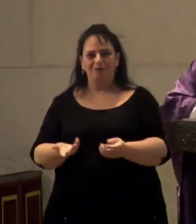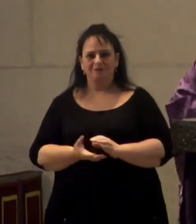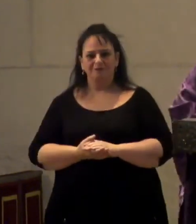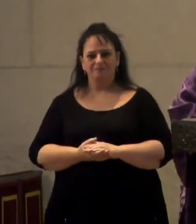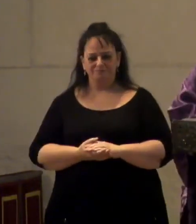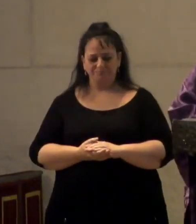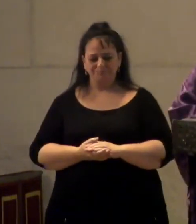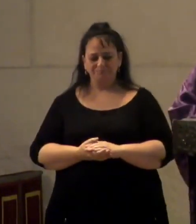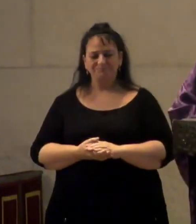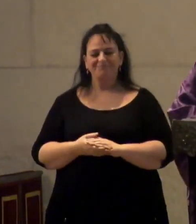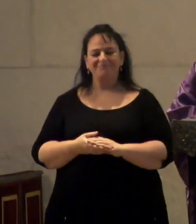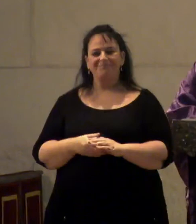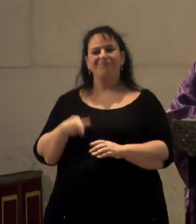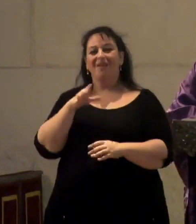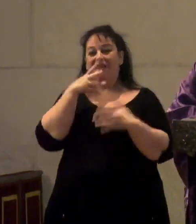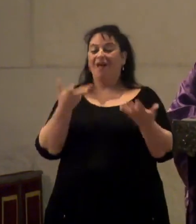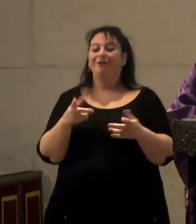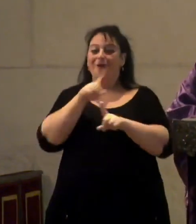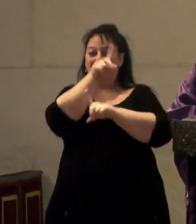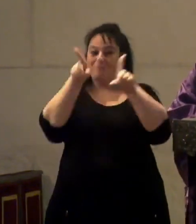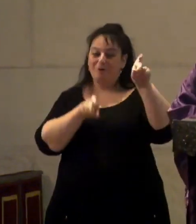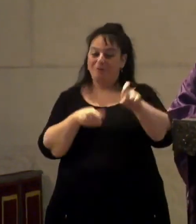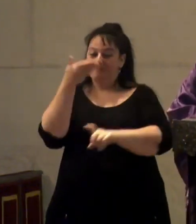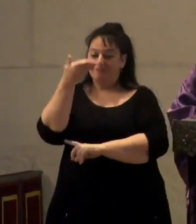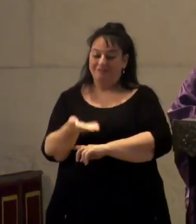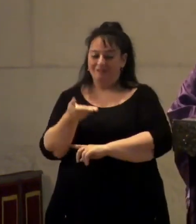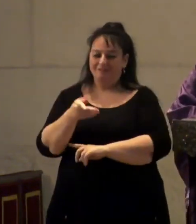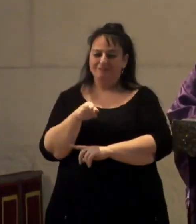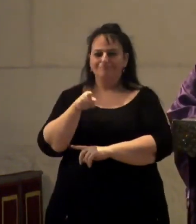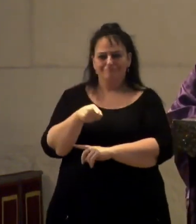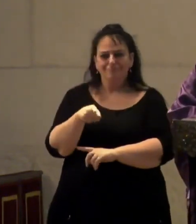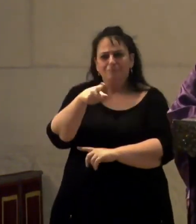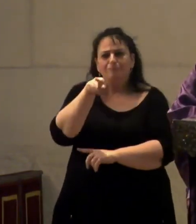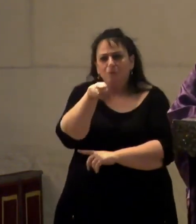Y ante esto, la gran pregunta: ¿crees esto?